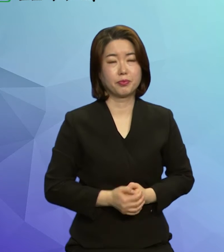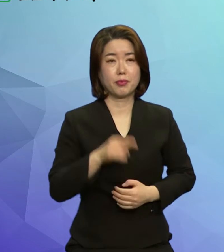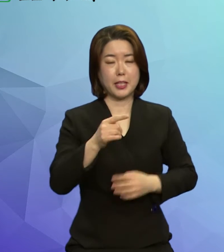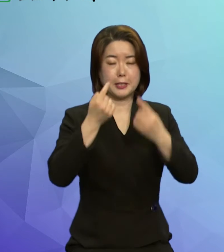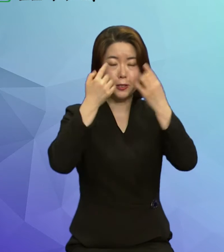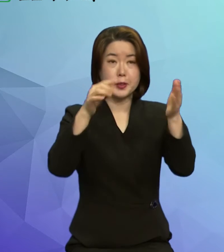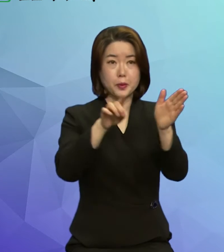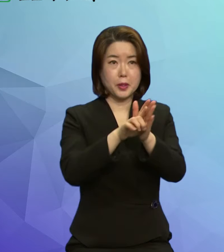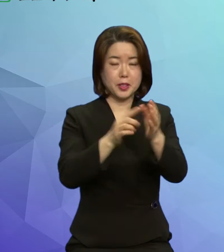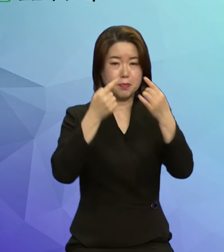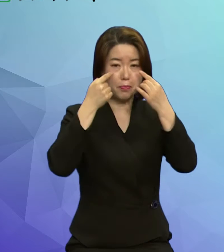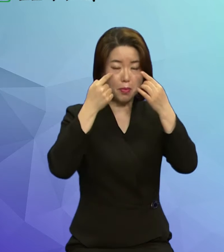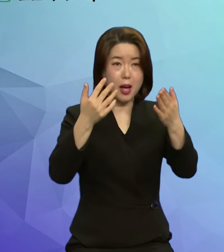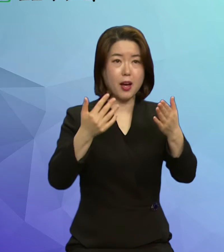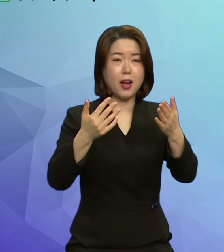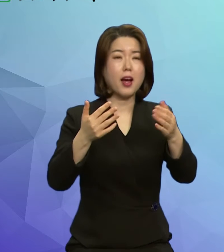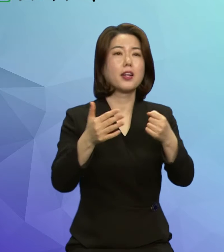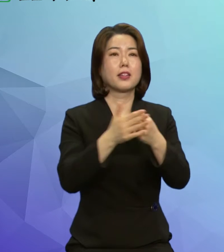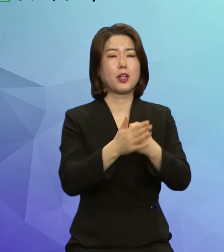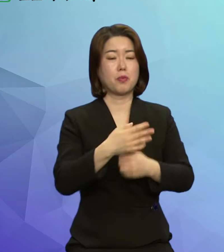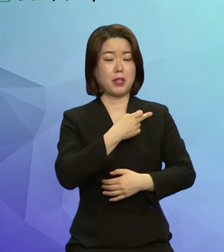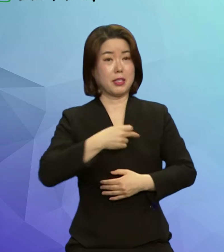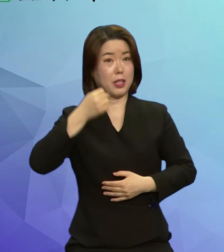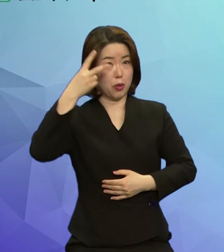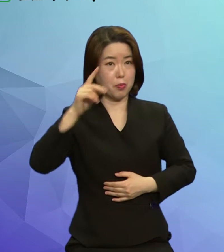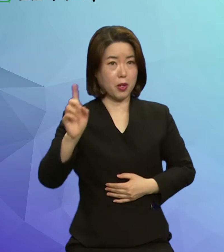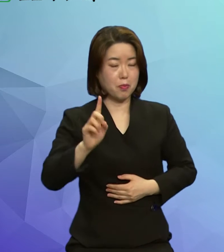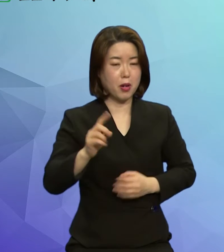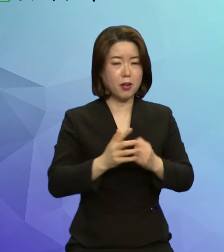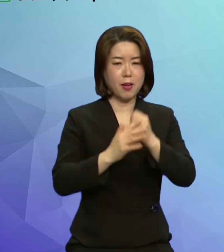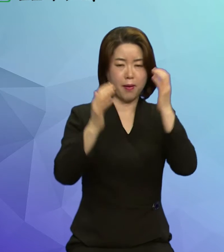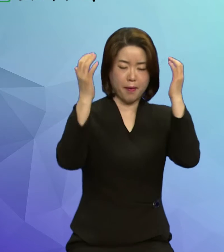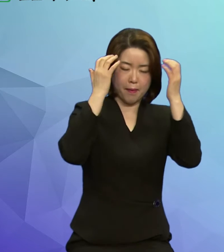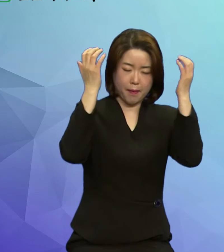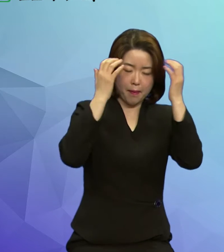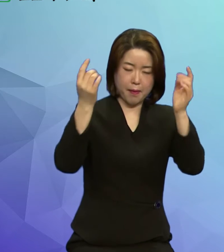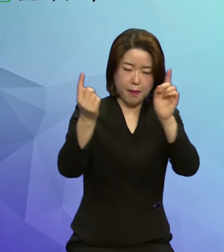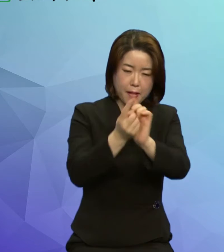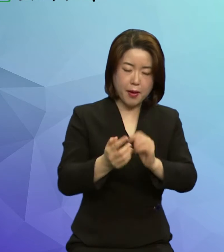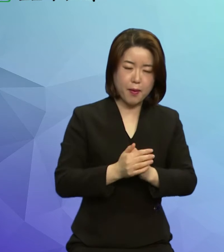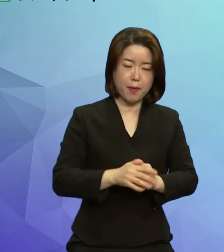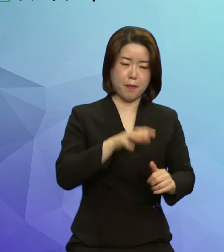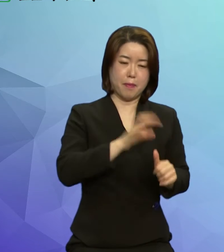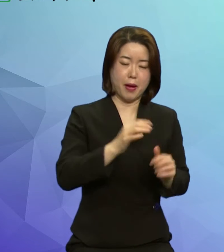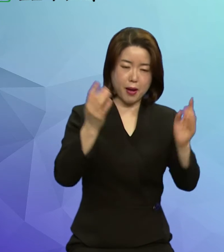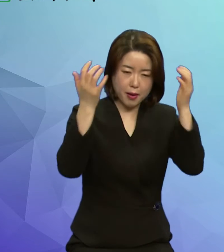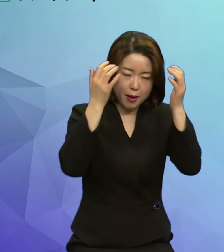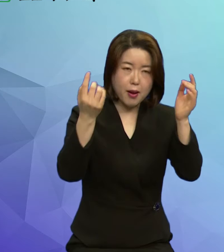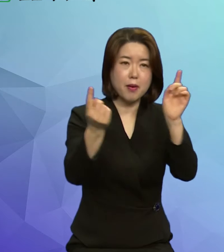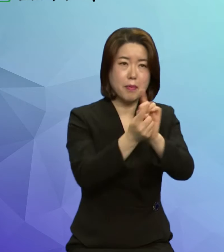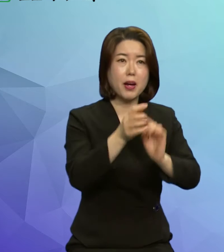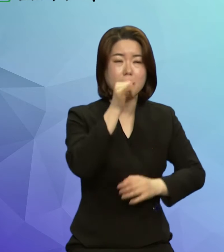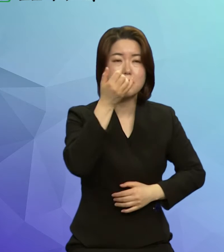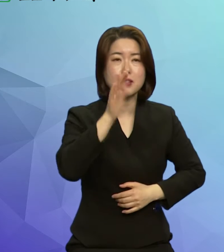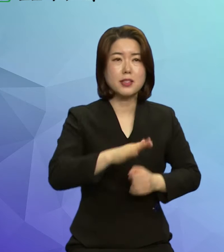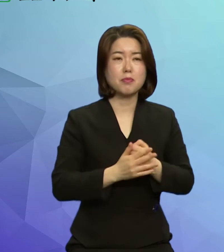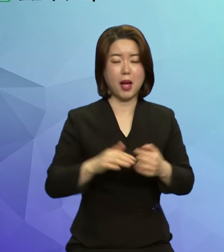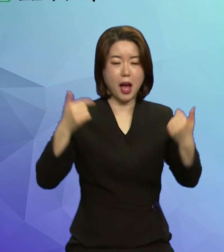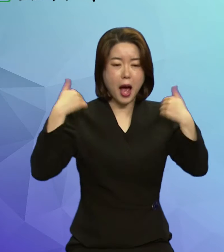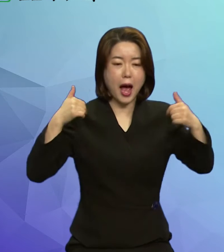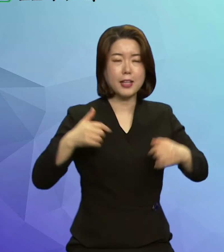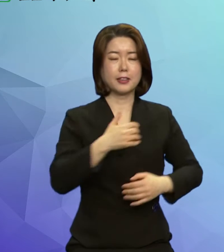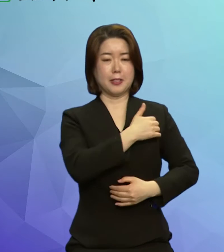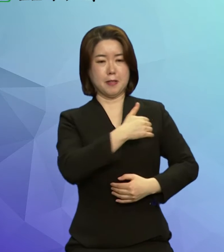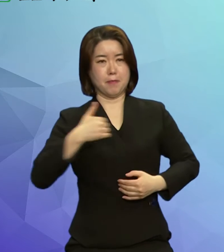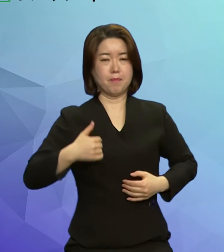이 확신이 분명하니까 사도 바울은 환난을 당하고 핍박도 당했지만 그는 언제나